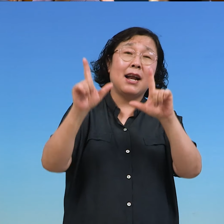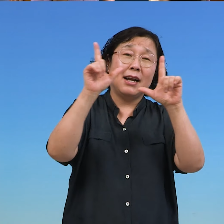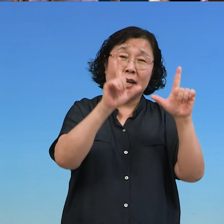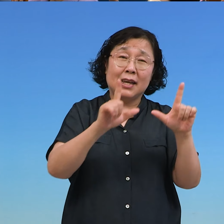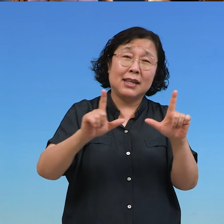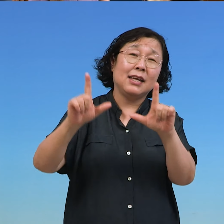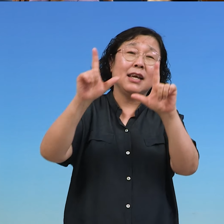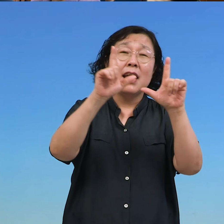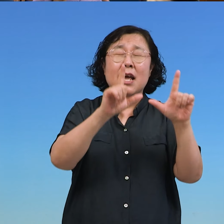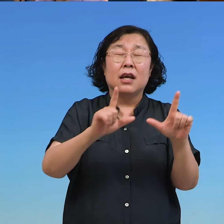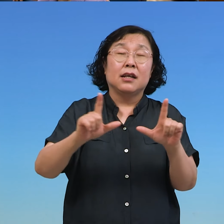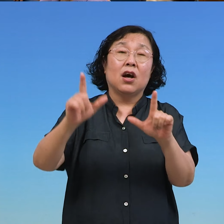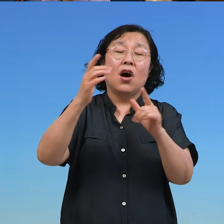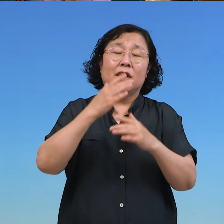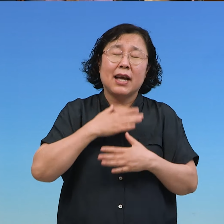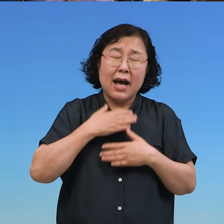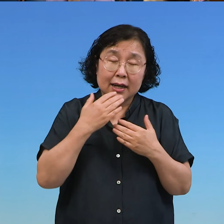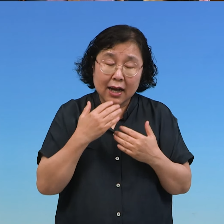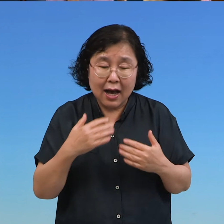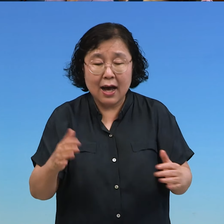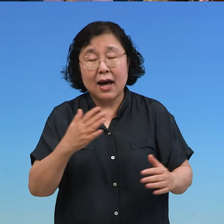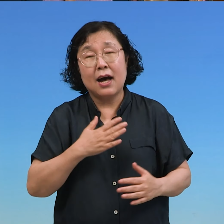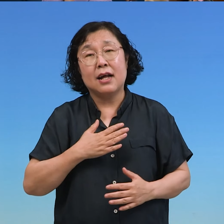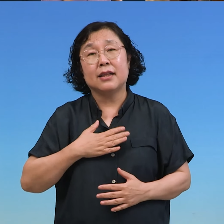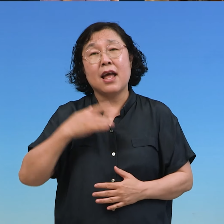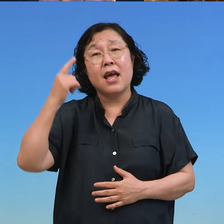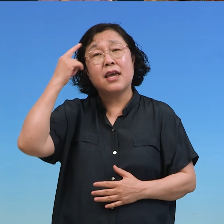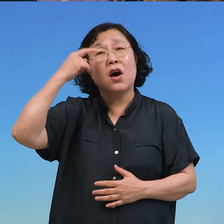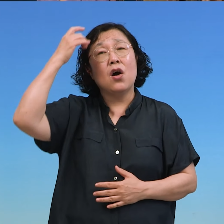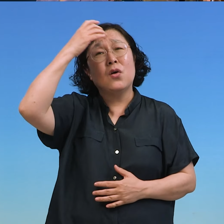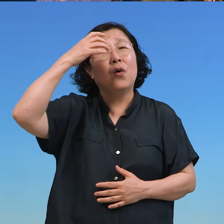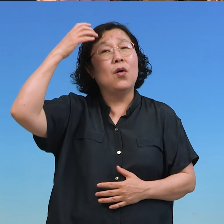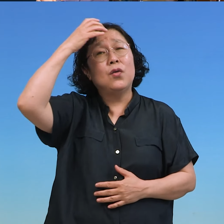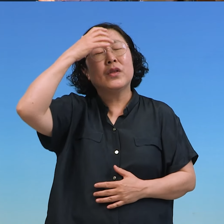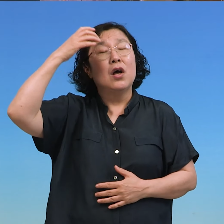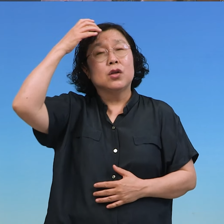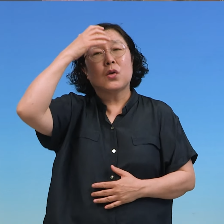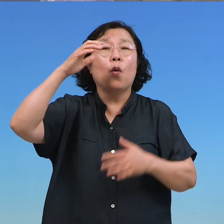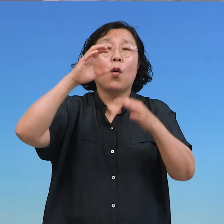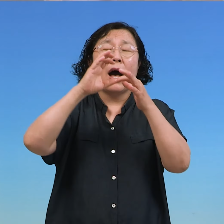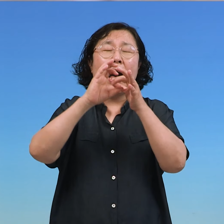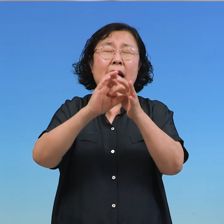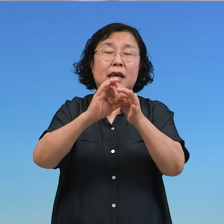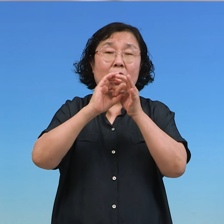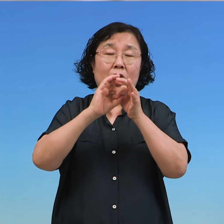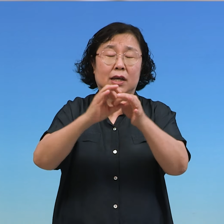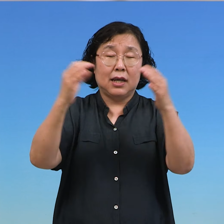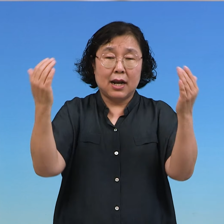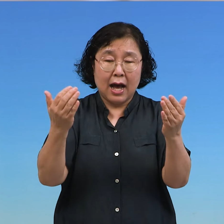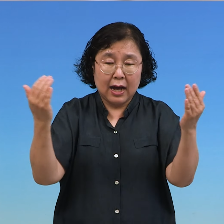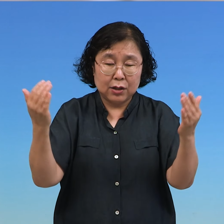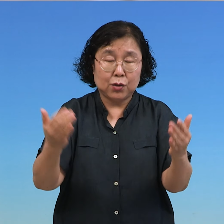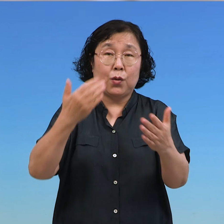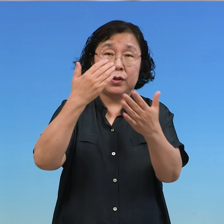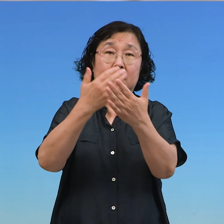영약한 내 영혼 나를 통하여 통하여 일하소서